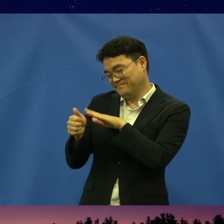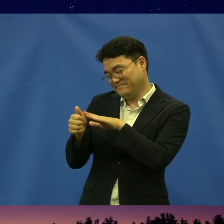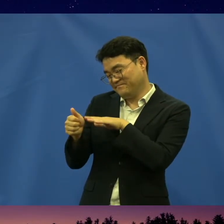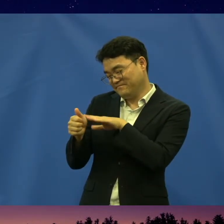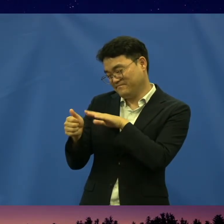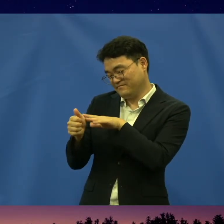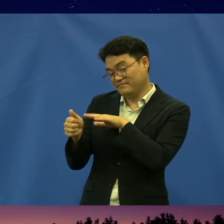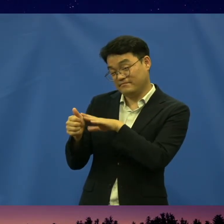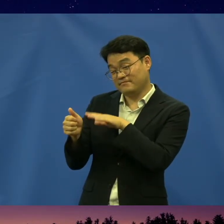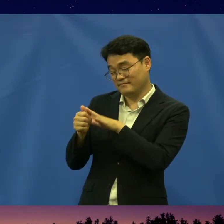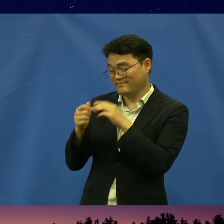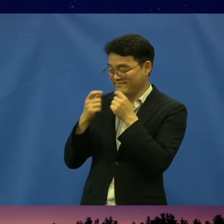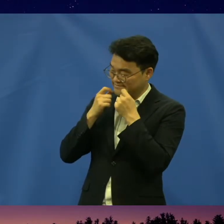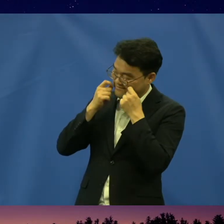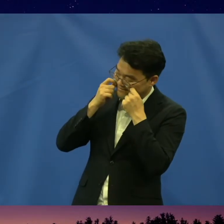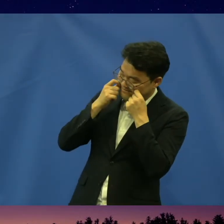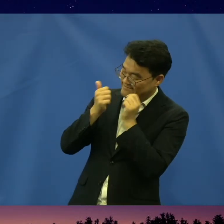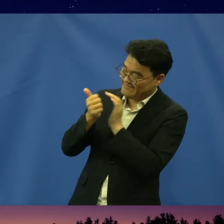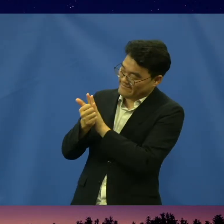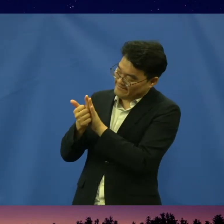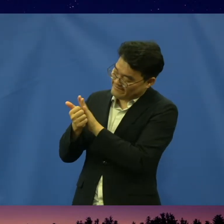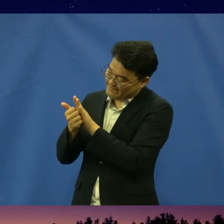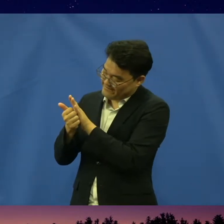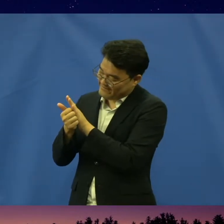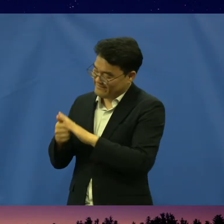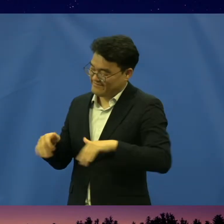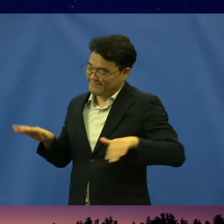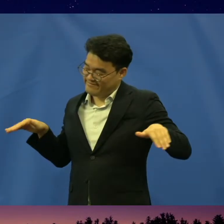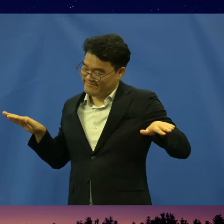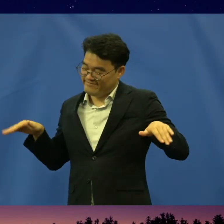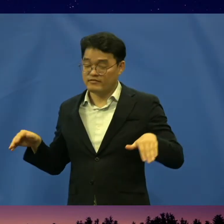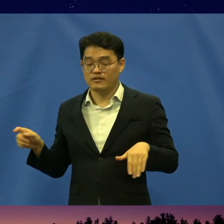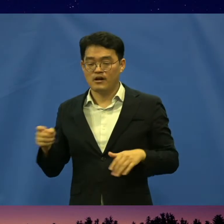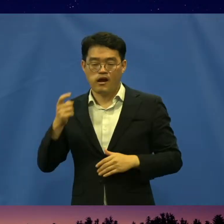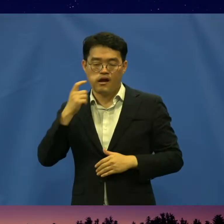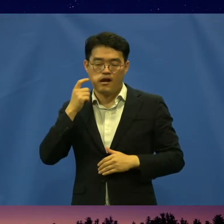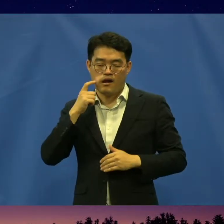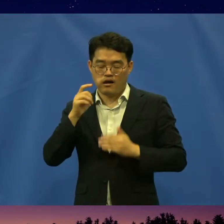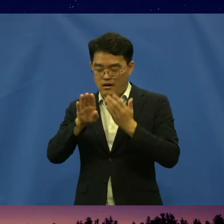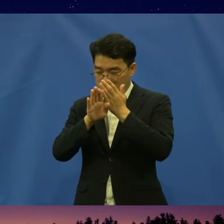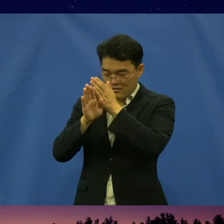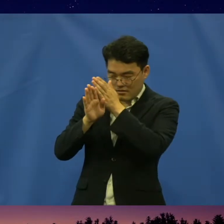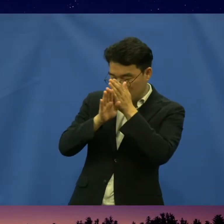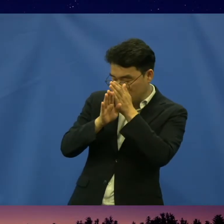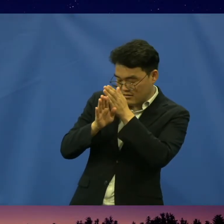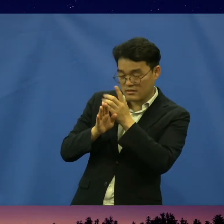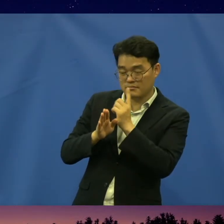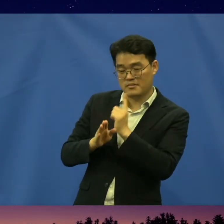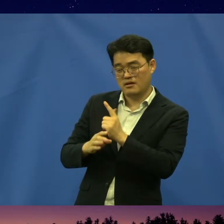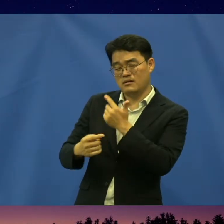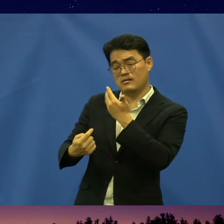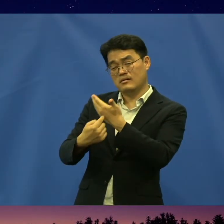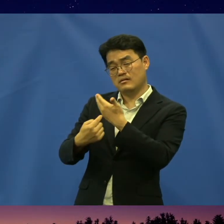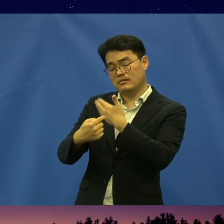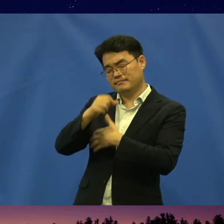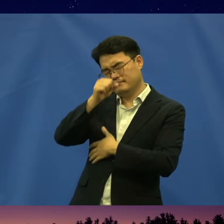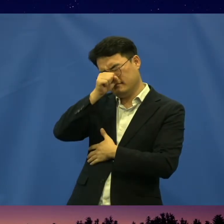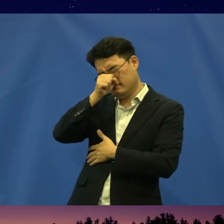전혀 반대예요. 우리가 알아차릴 수 없도록 위장을 한다는 거예요. 위장을. 너무도 선한 모습으로 다가옵니다.